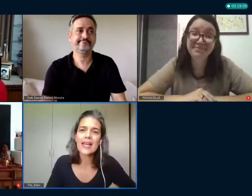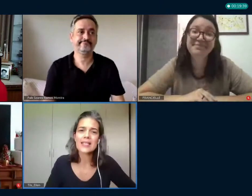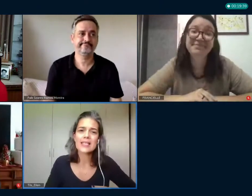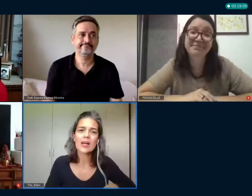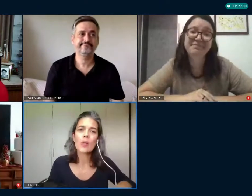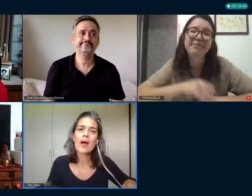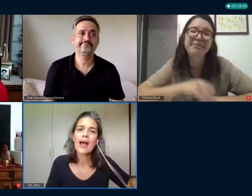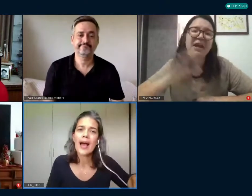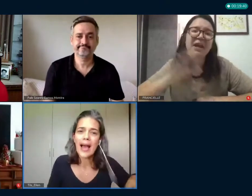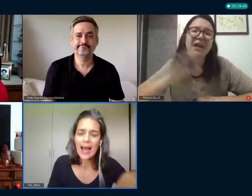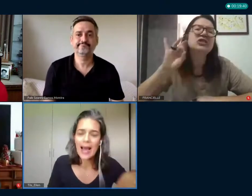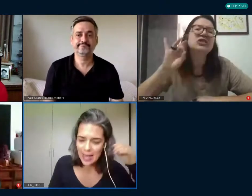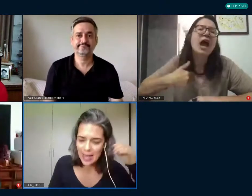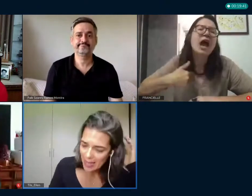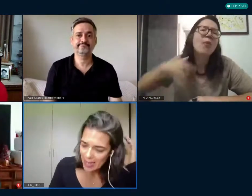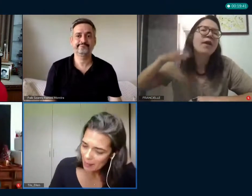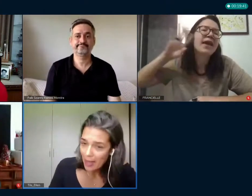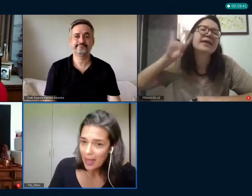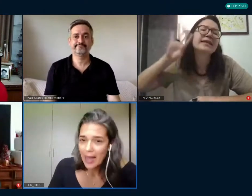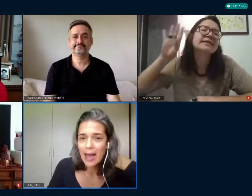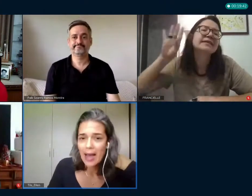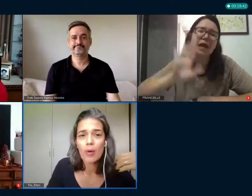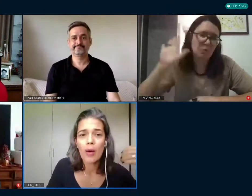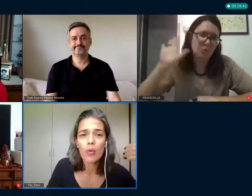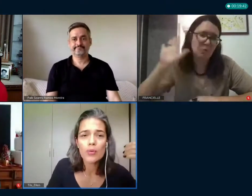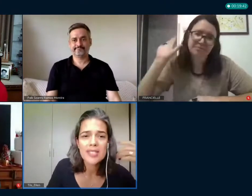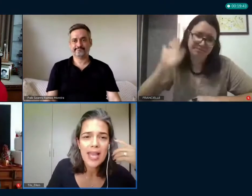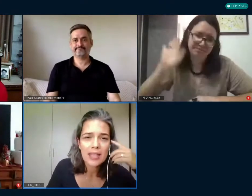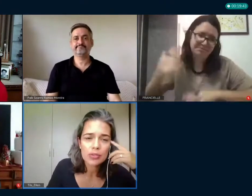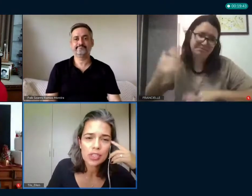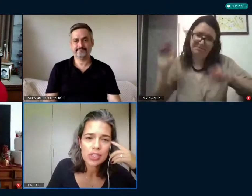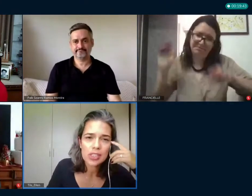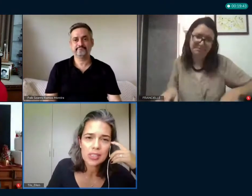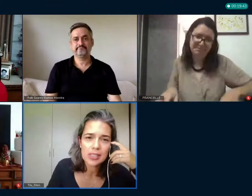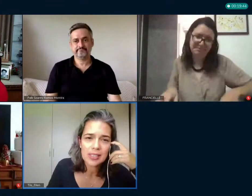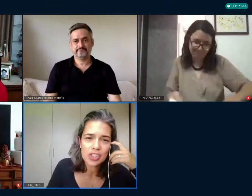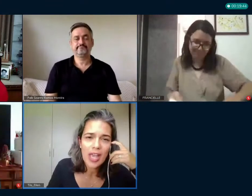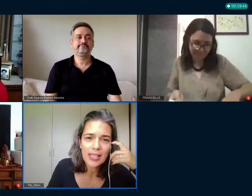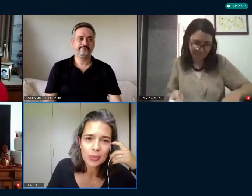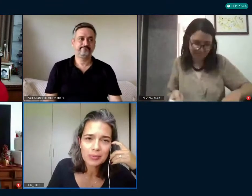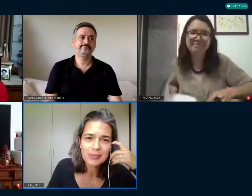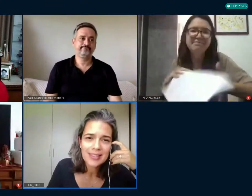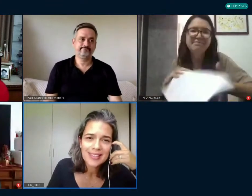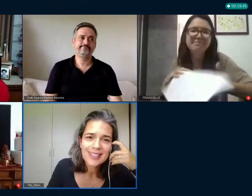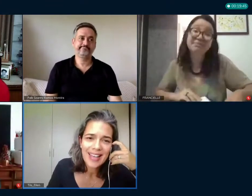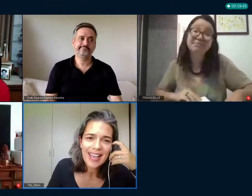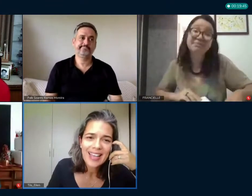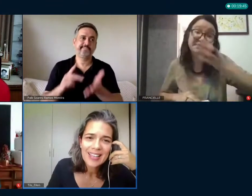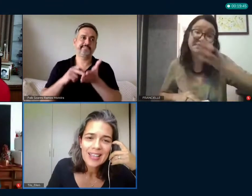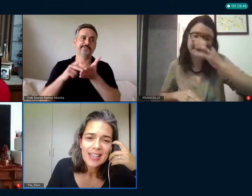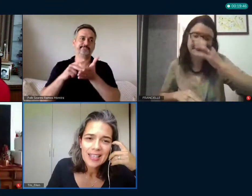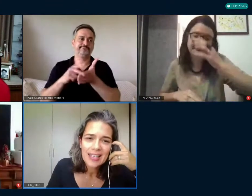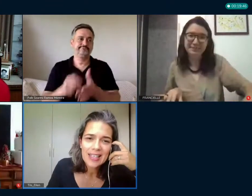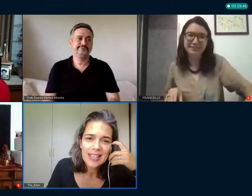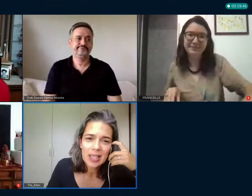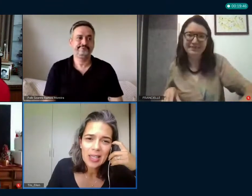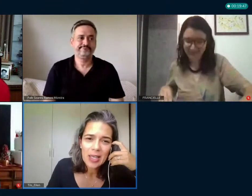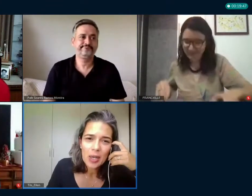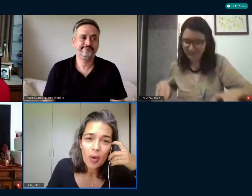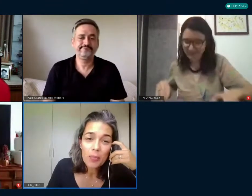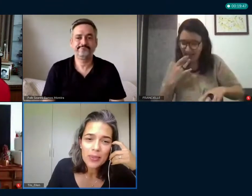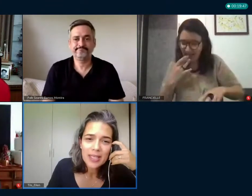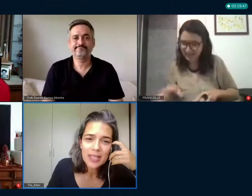pensar em relação ao conceito de L1, né?